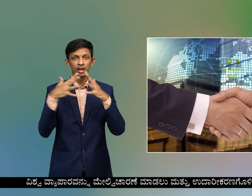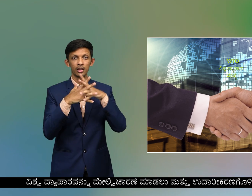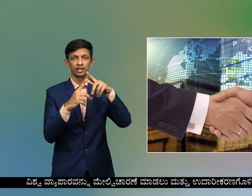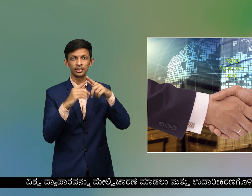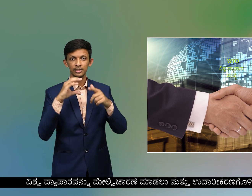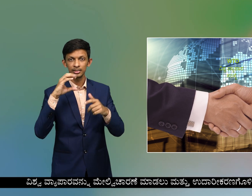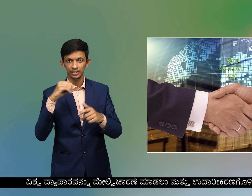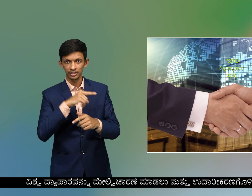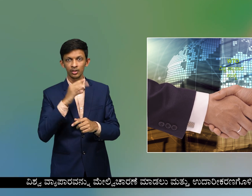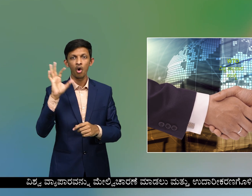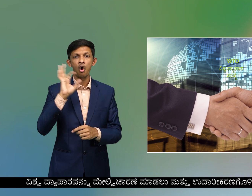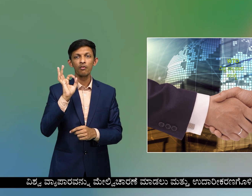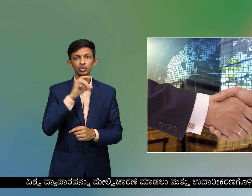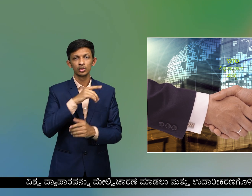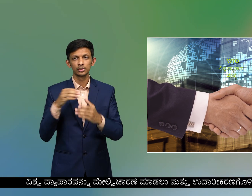ಉದಾರೀಕರಣಗೊಳಿಸಲು ಸ್ಥಾಪಿಸಲಾಗಿದೆ.